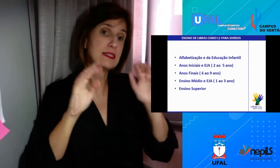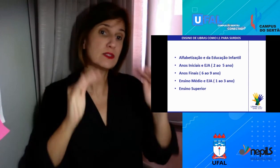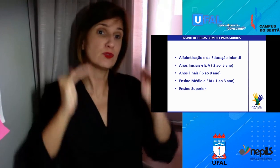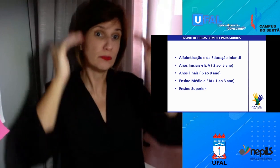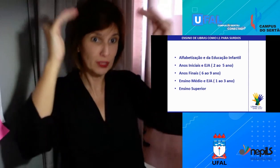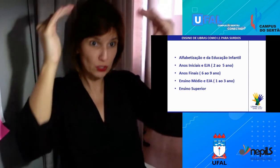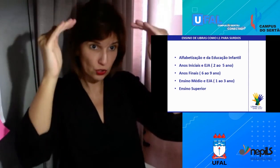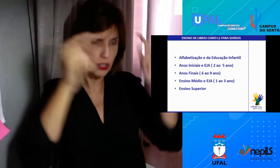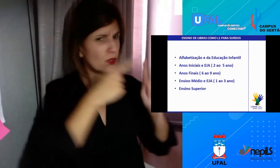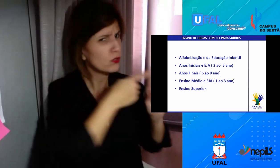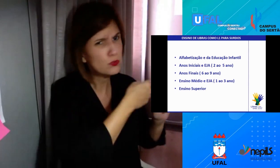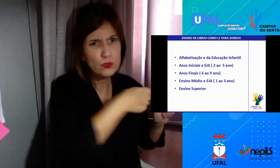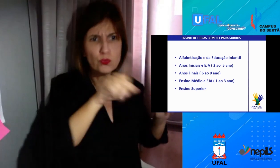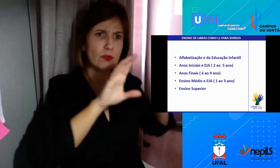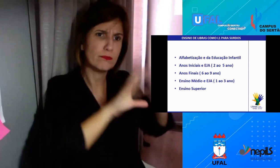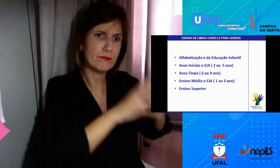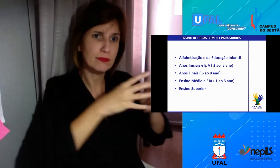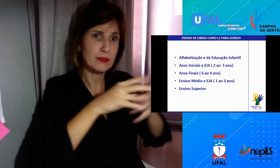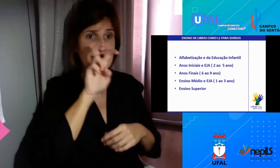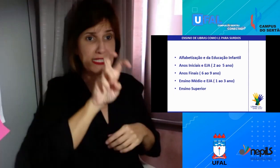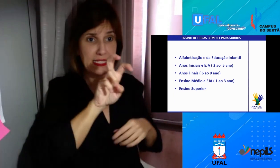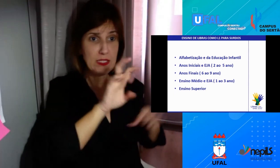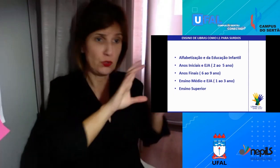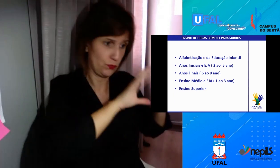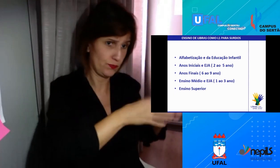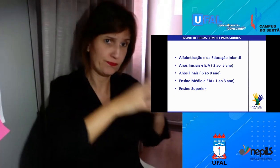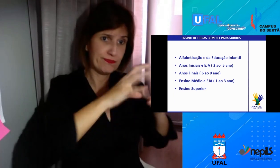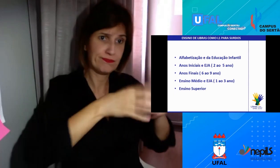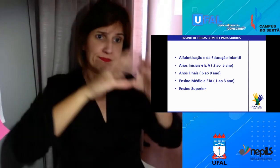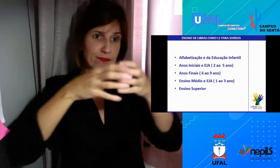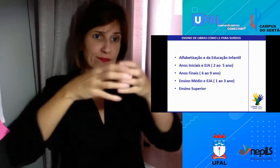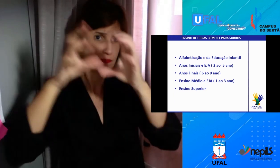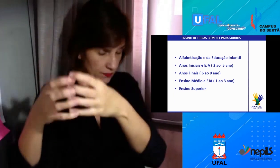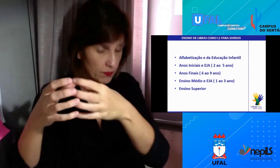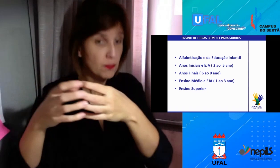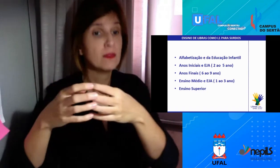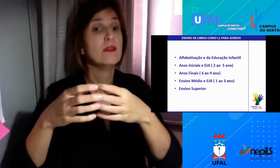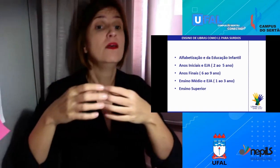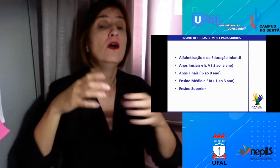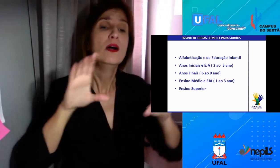e o ensino médio e EJA, do 1º ao 3º ano.